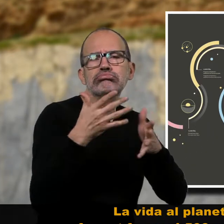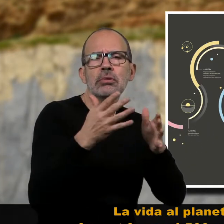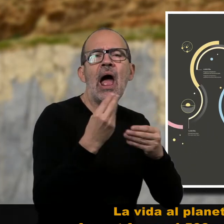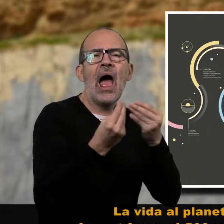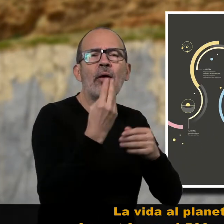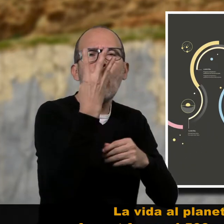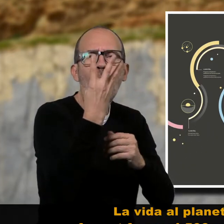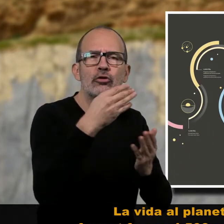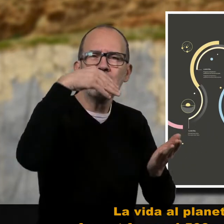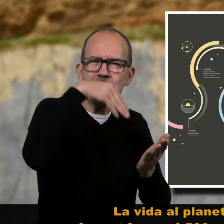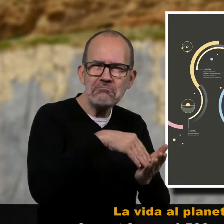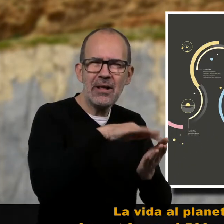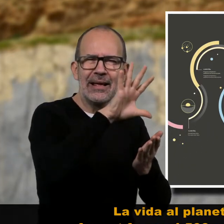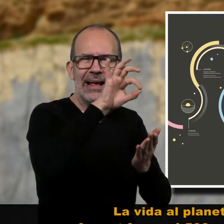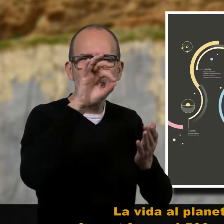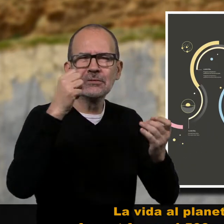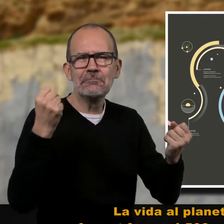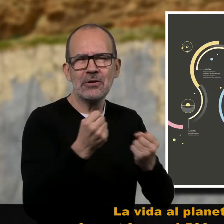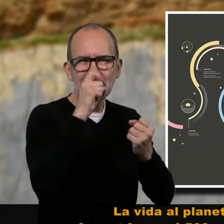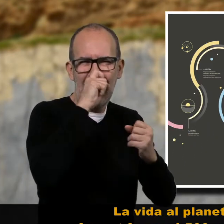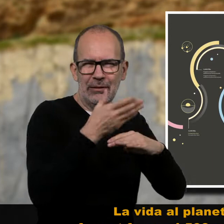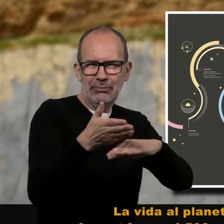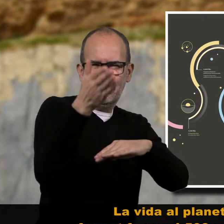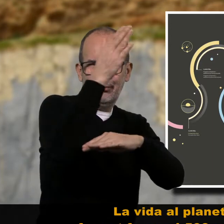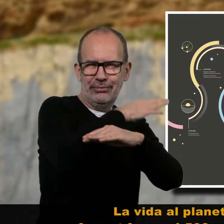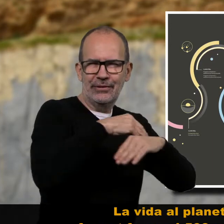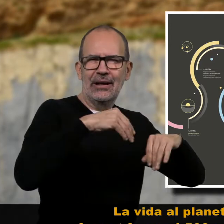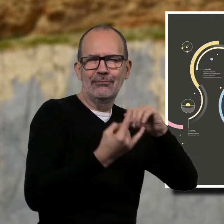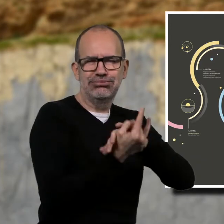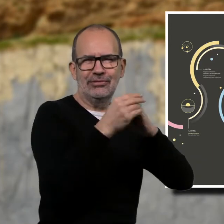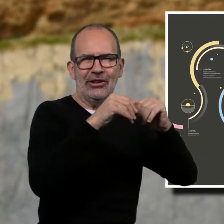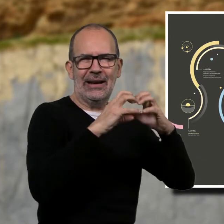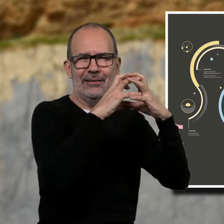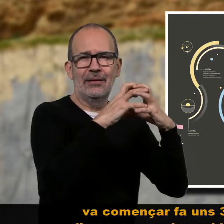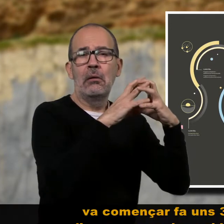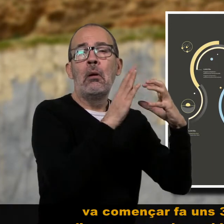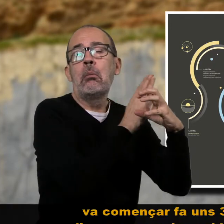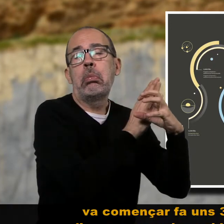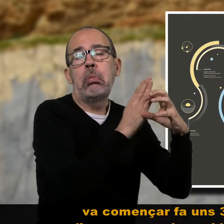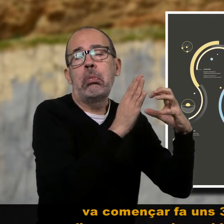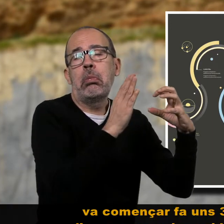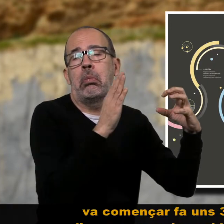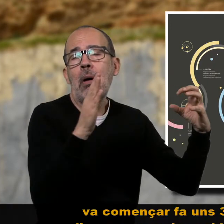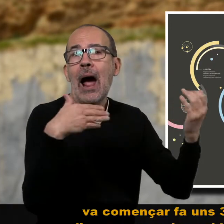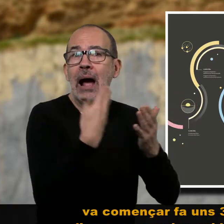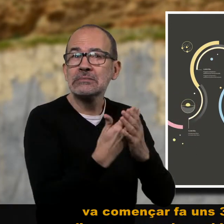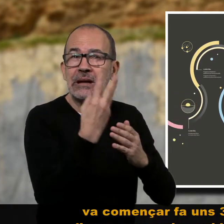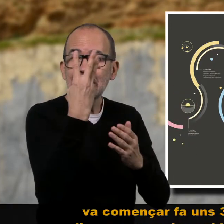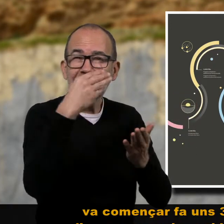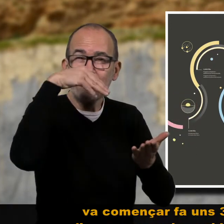La vida al planeta Terra, format fa uns 4.500 milions d'anys, va començar fa uns 3.500 milions d'anys,